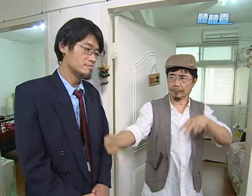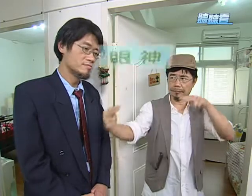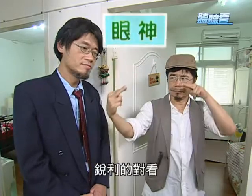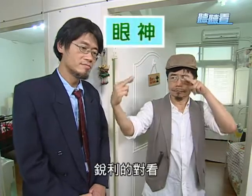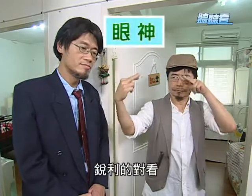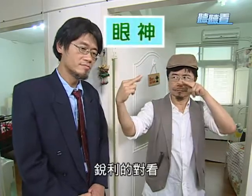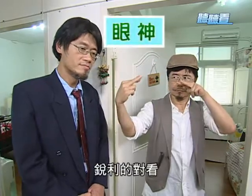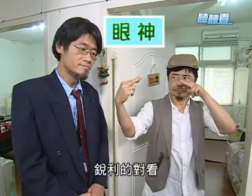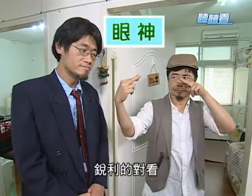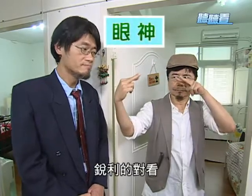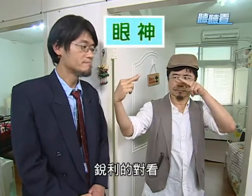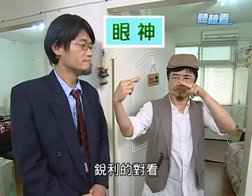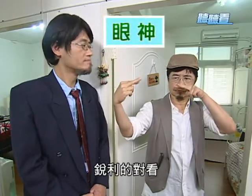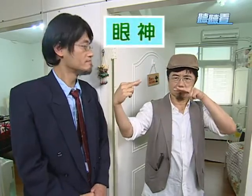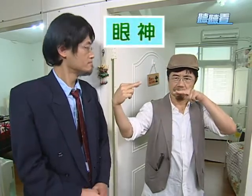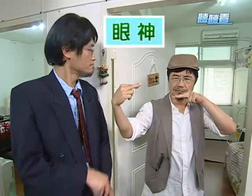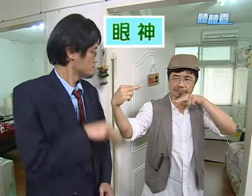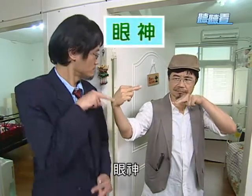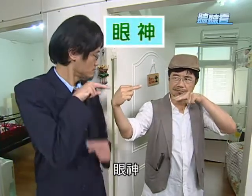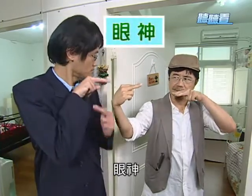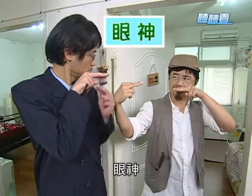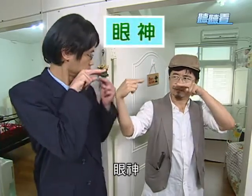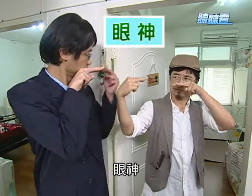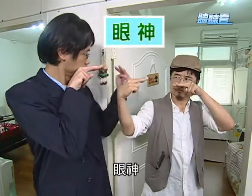利的对看，眼神，